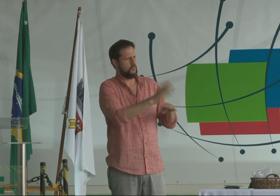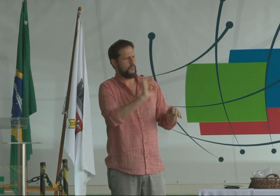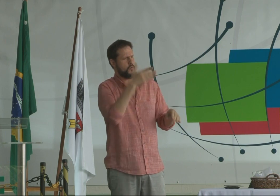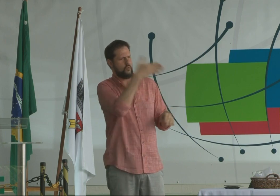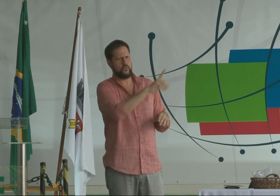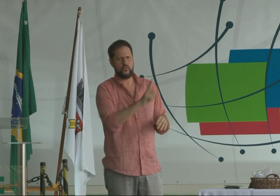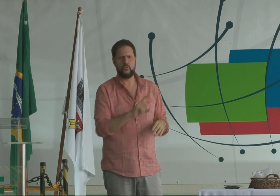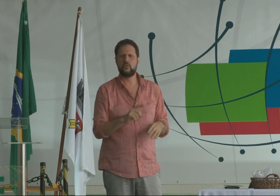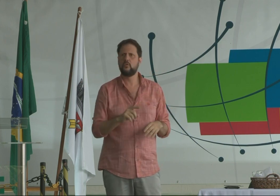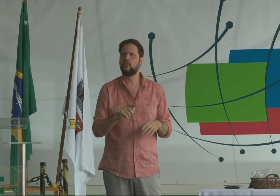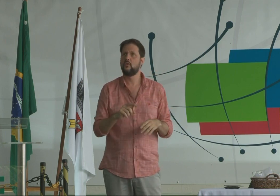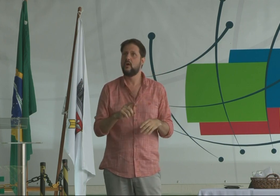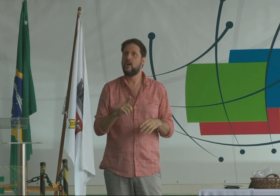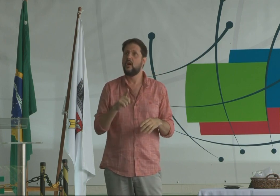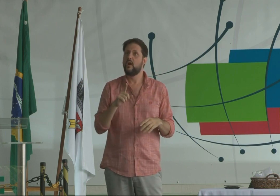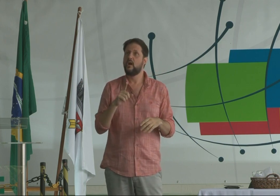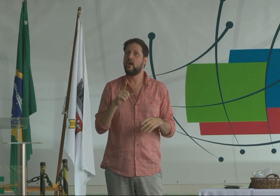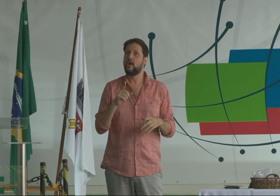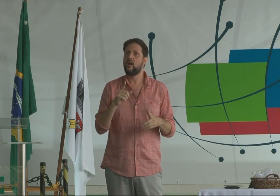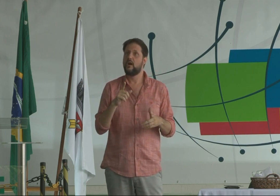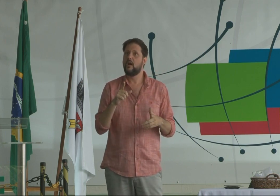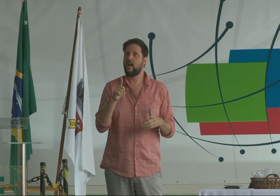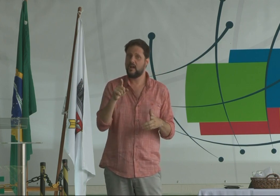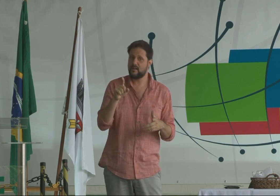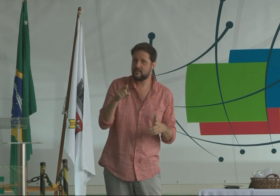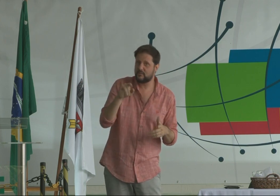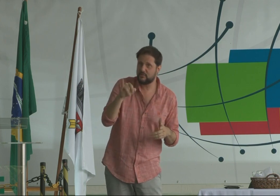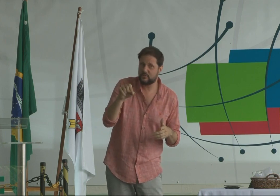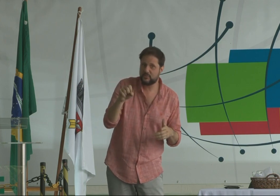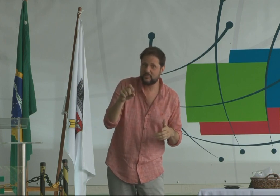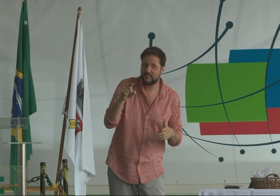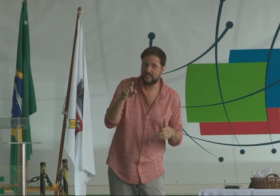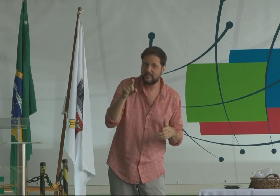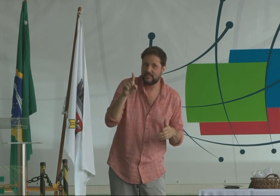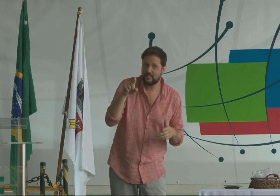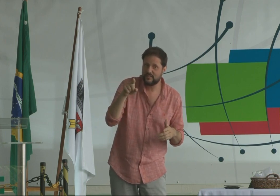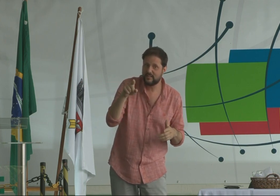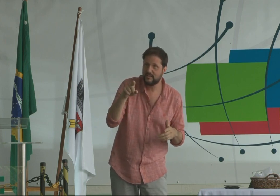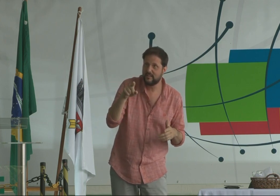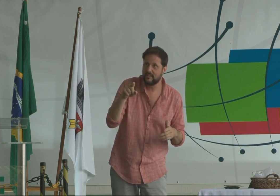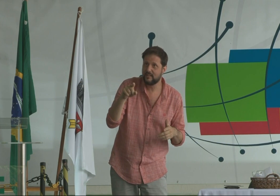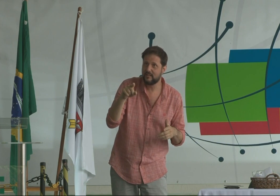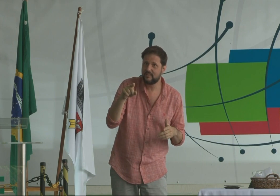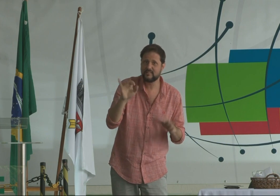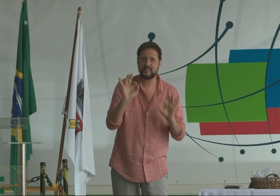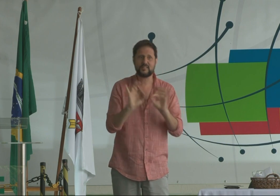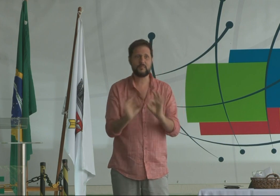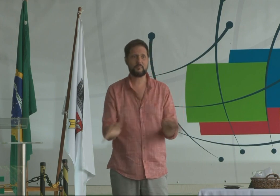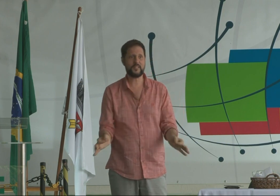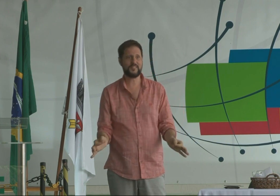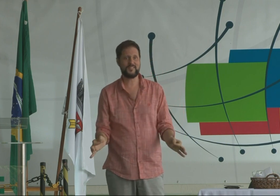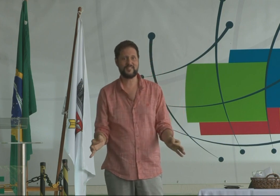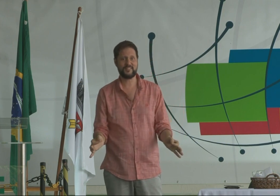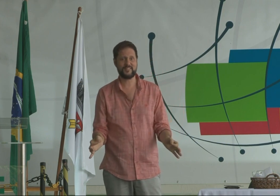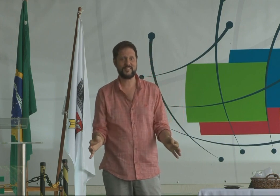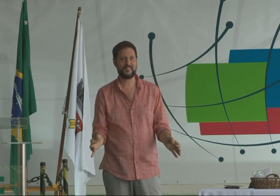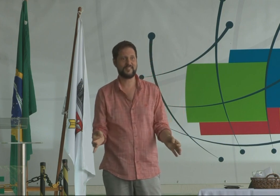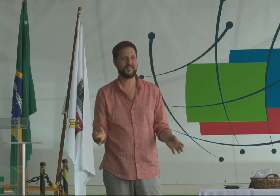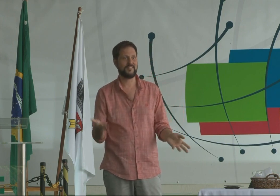falar? Por eu não vou alugar a língua? Como que isso é? É isso mesmo? Isso nunca existe? É simples. Mas, ah,